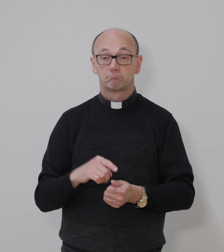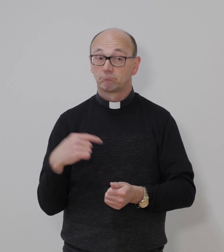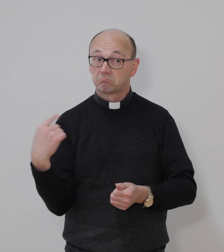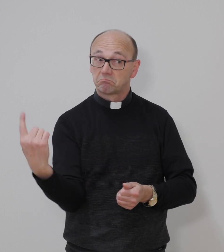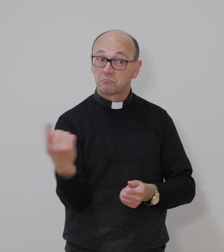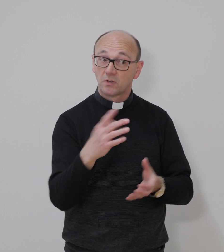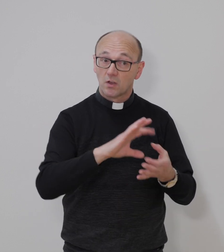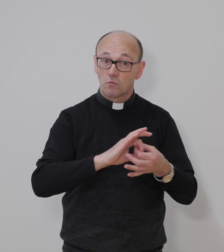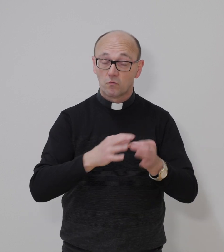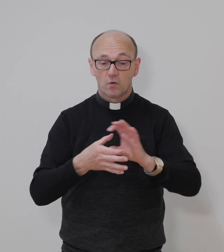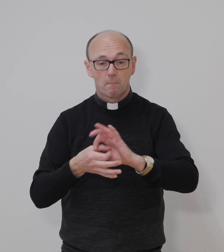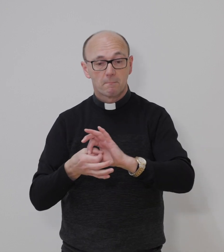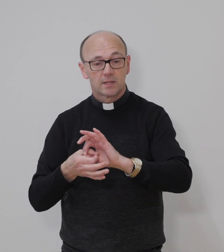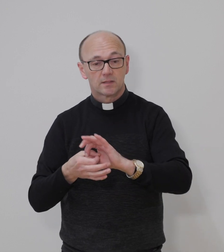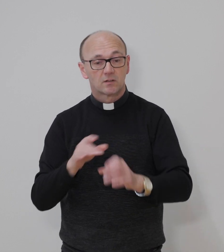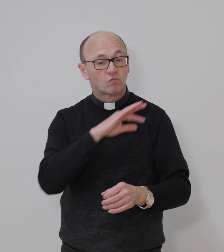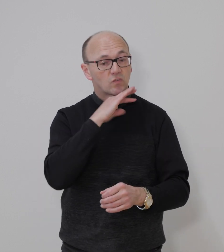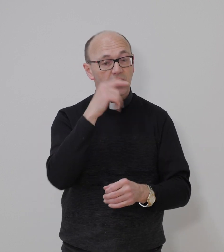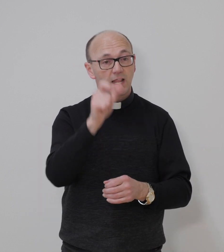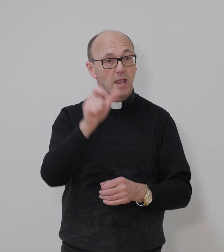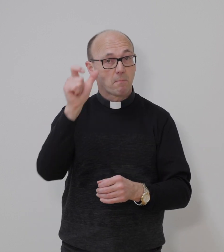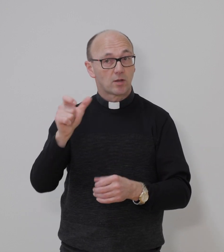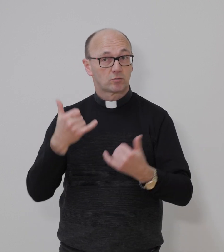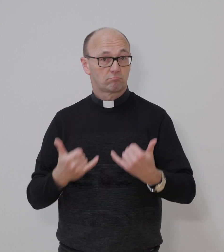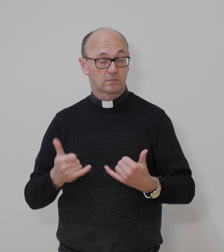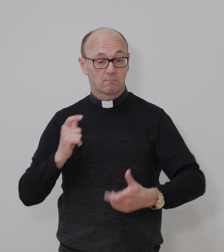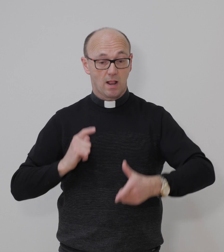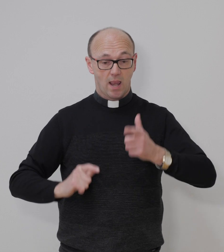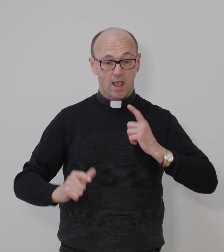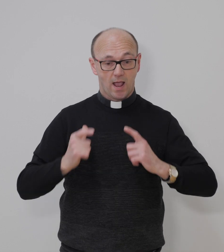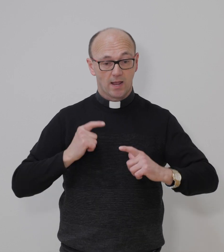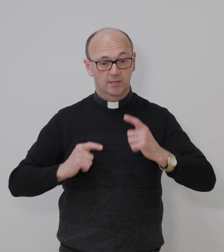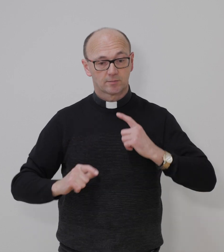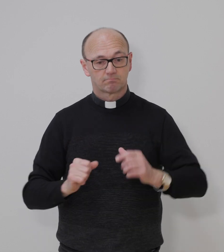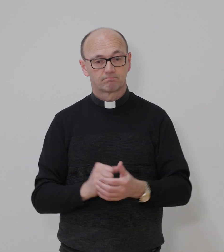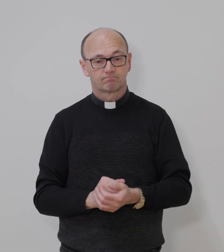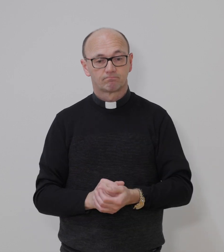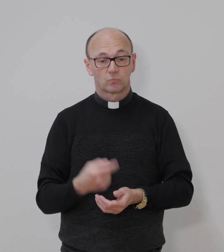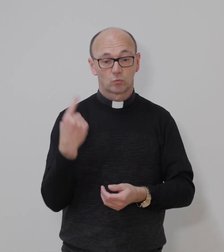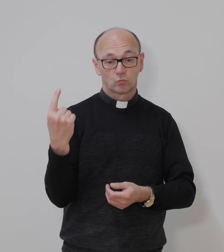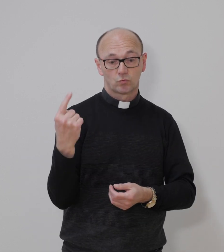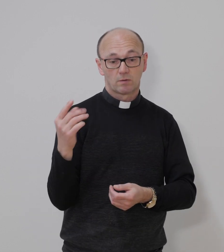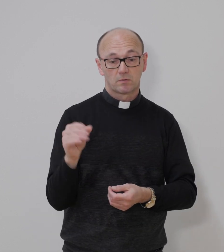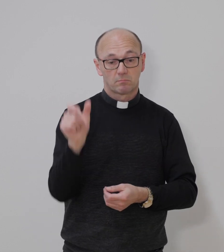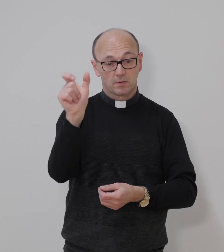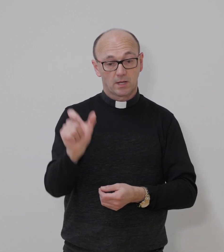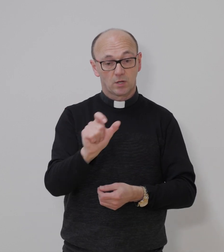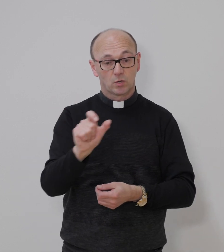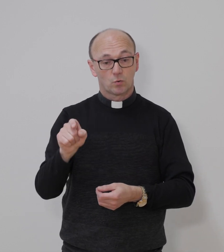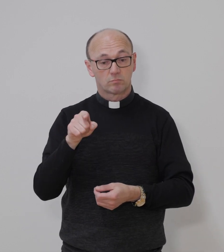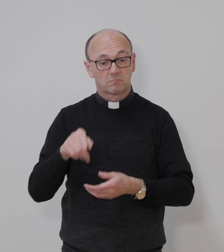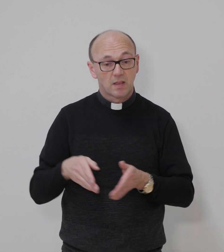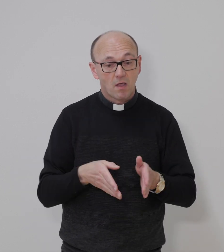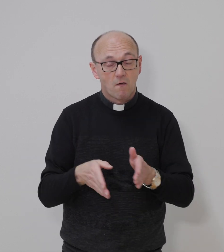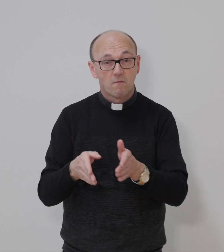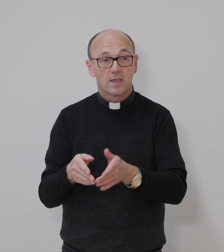Tage. Es ist der Weg, den du vor uns und für uns gegangen bist, in der Schmach